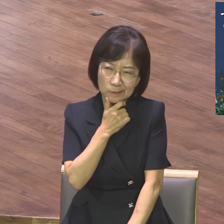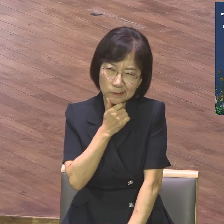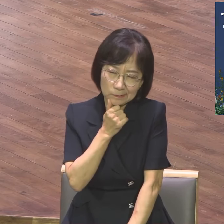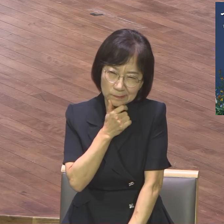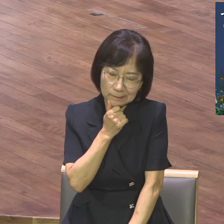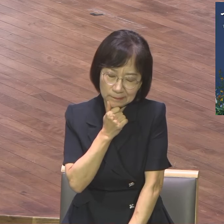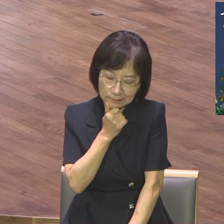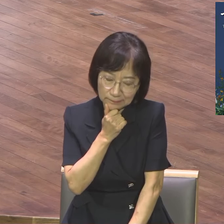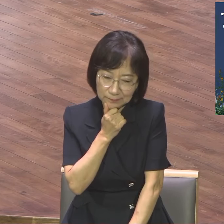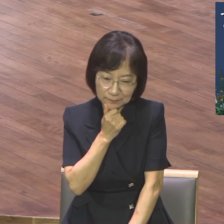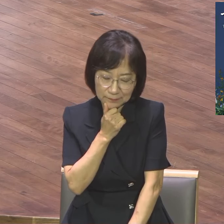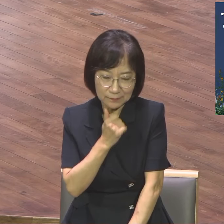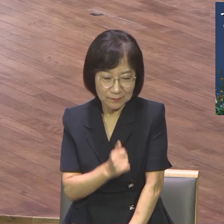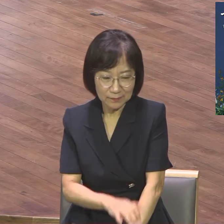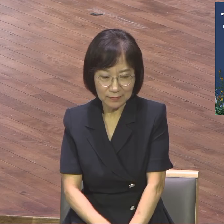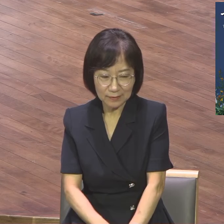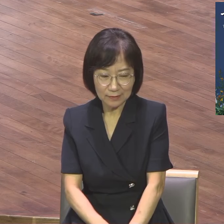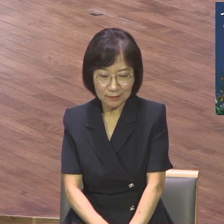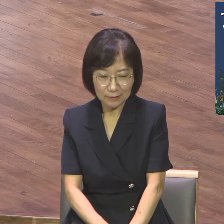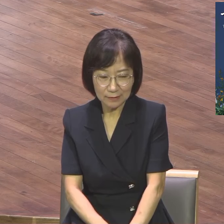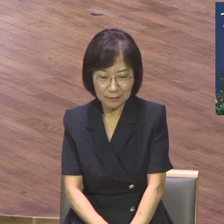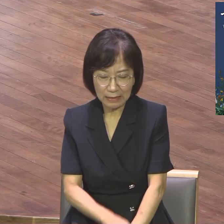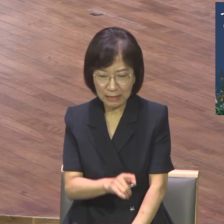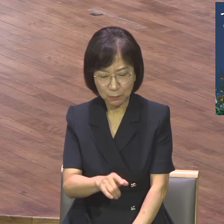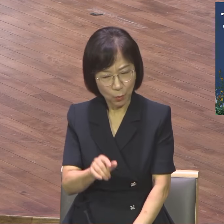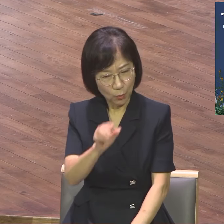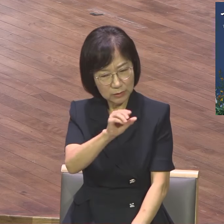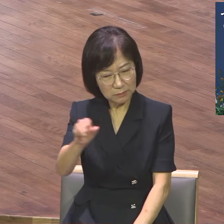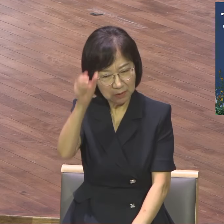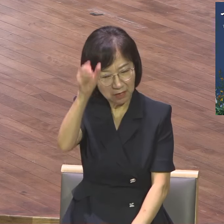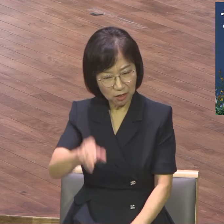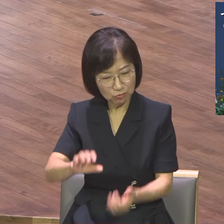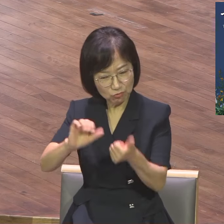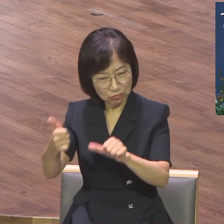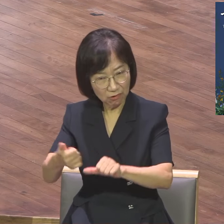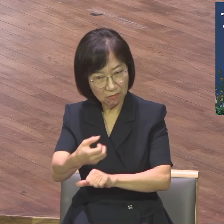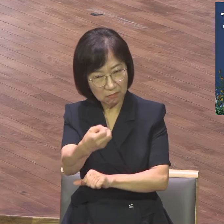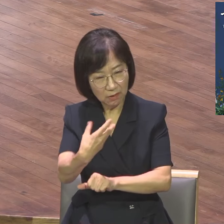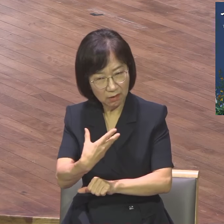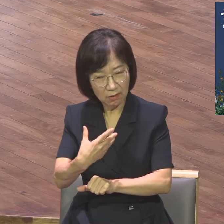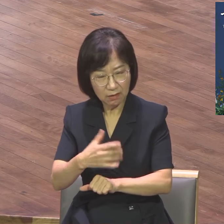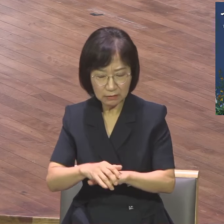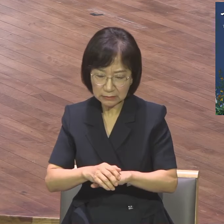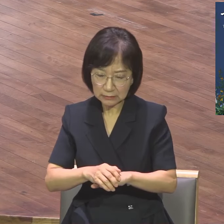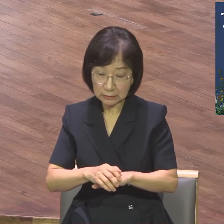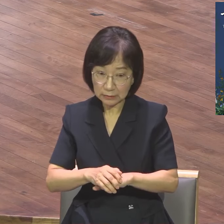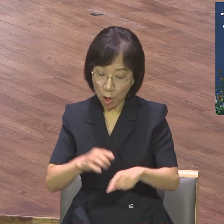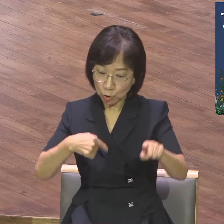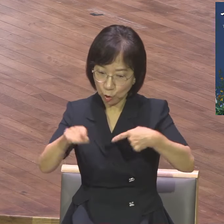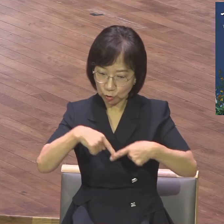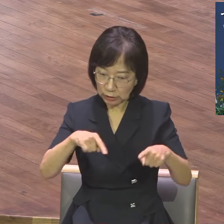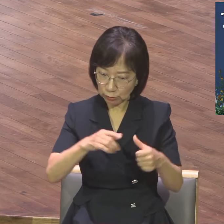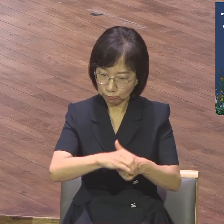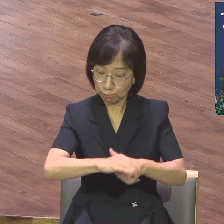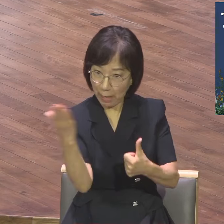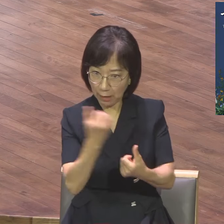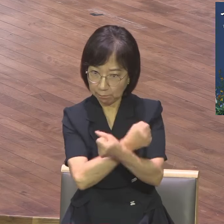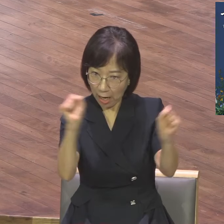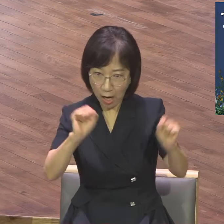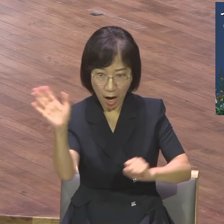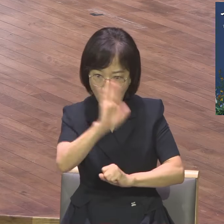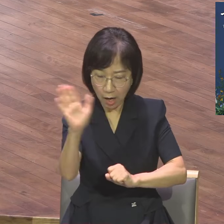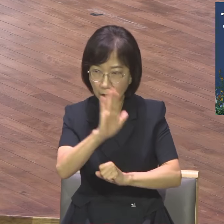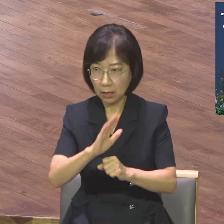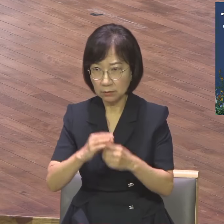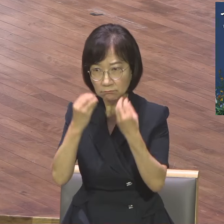말이에요. 내가 이제는 뭐 십자가 죽는다 그러고 뭐 죽고 사는 말을 보란다 그러고 이 자기 생각하고 전혀 안